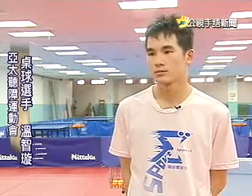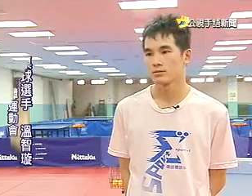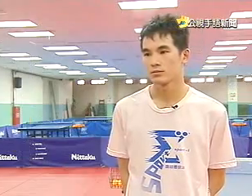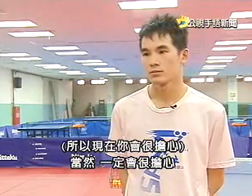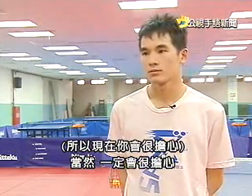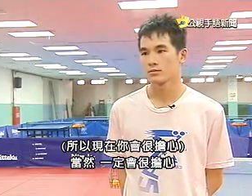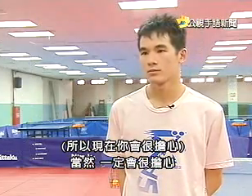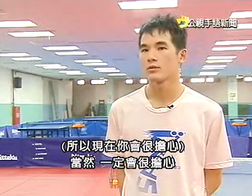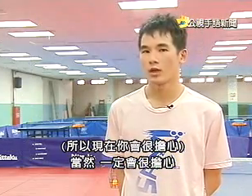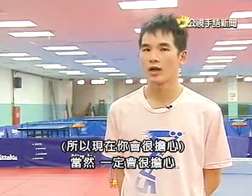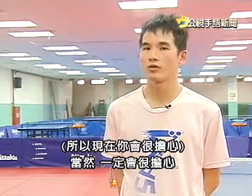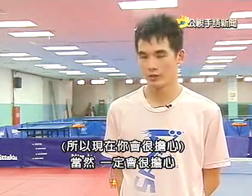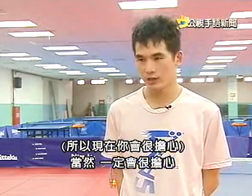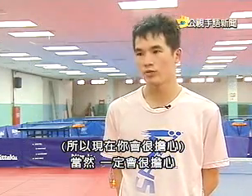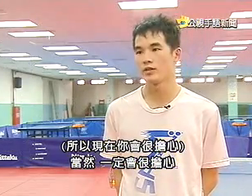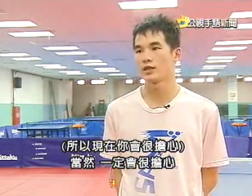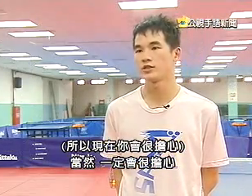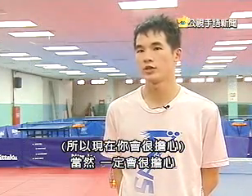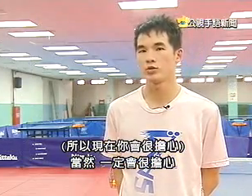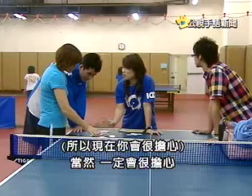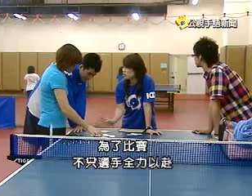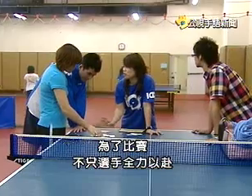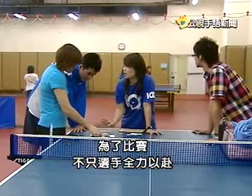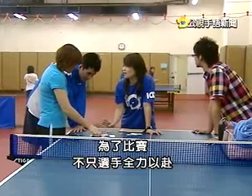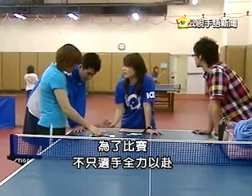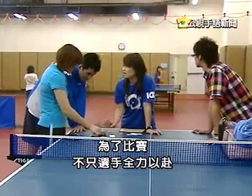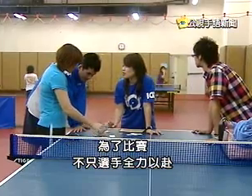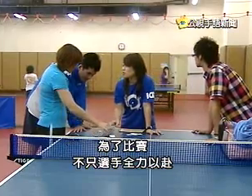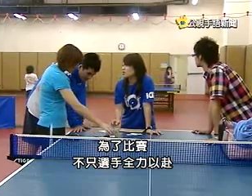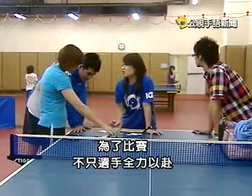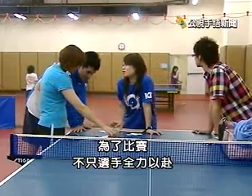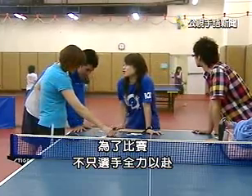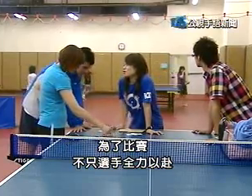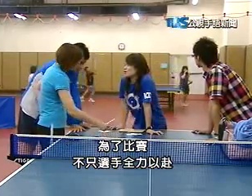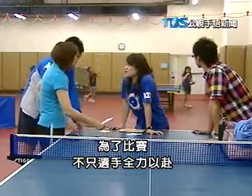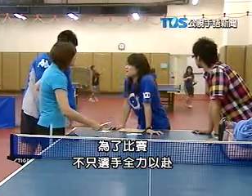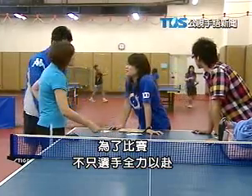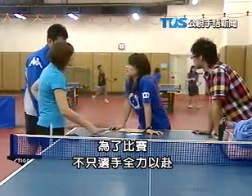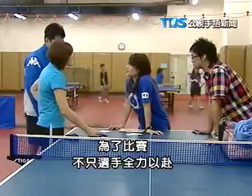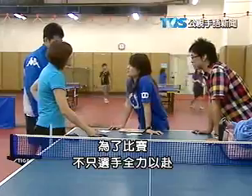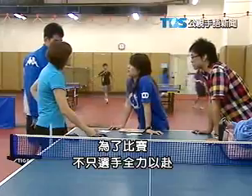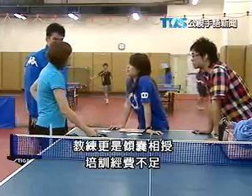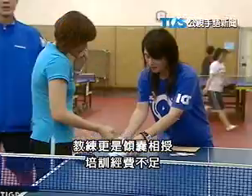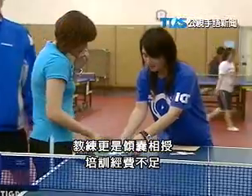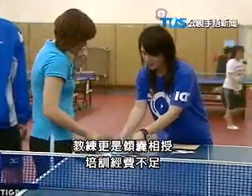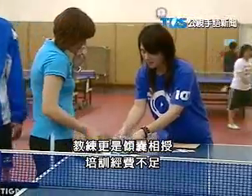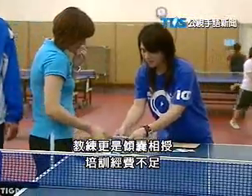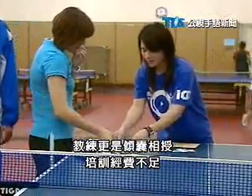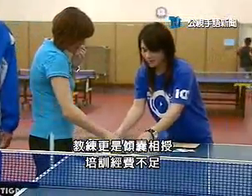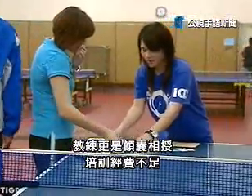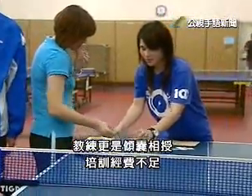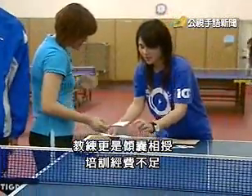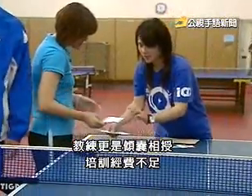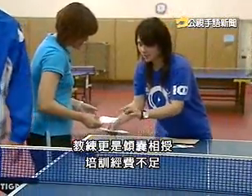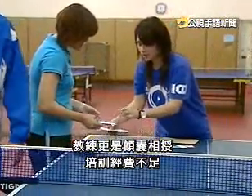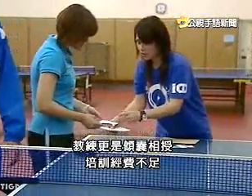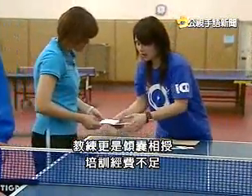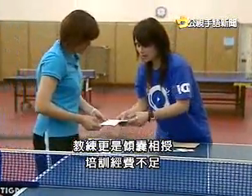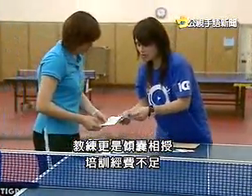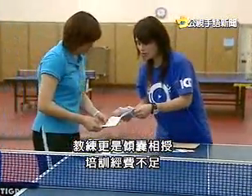会很 担心吗？当然一定会很担心。 为了比赛，不止选手全力以赴，教练更是倾囊相授。培训经费不足，